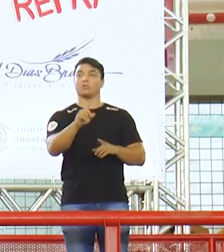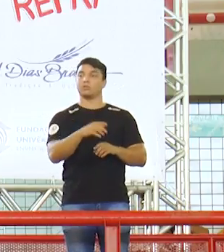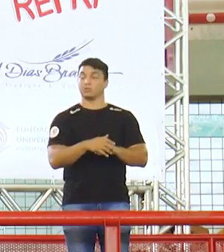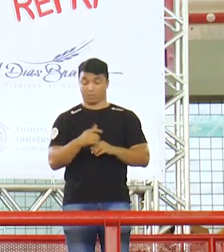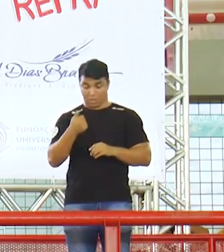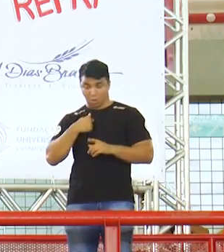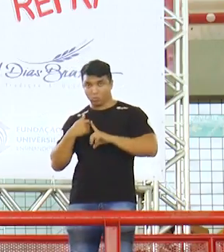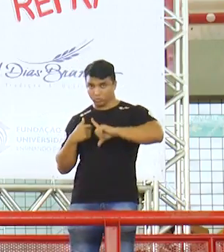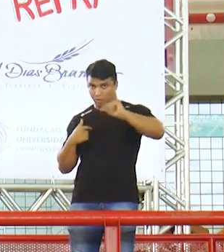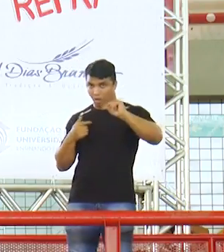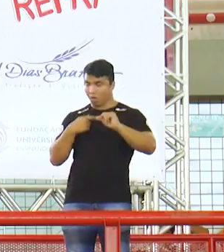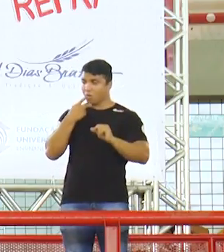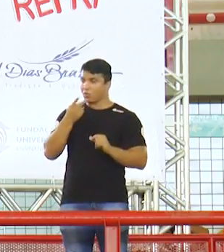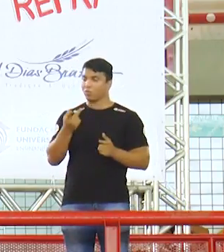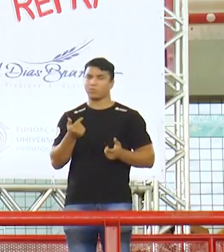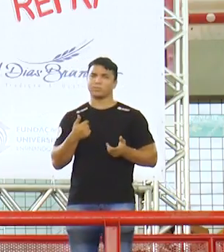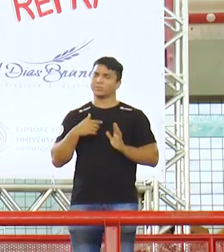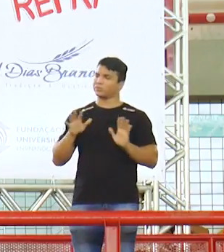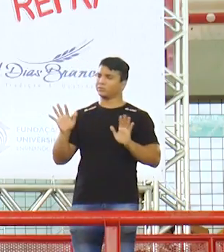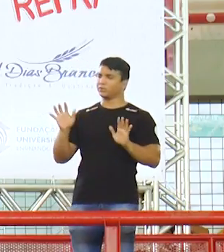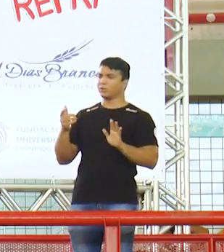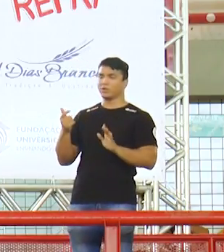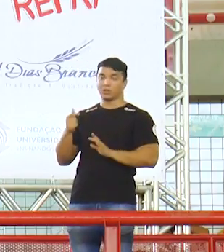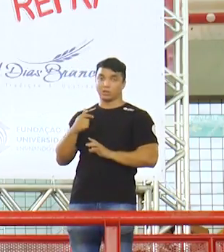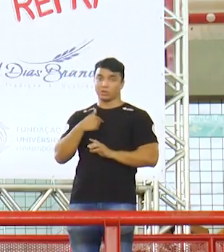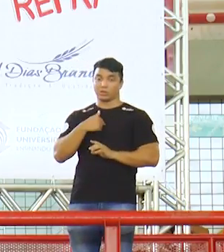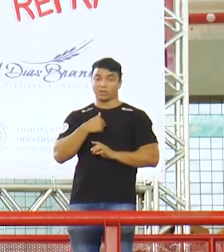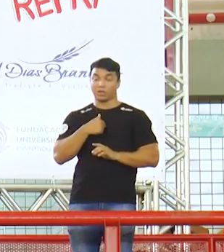E quem estava saindo dizia, não.